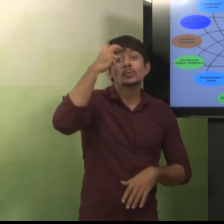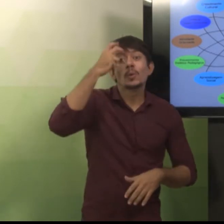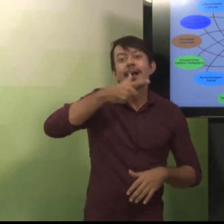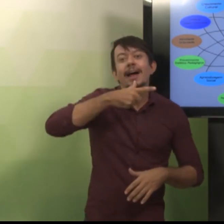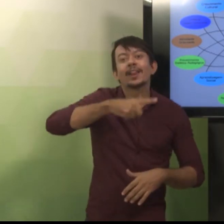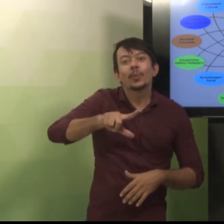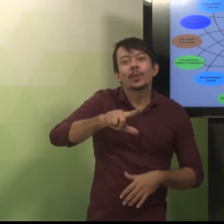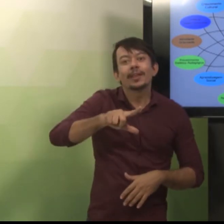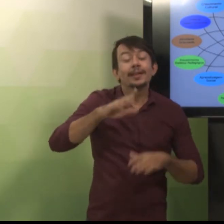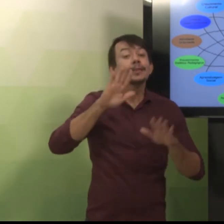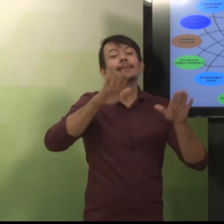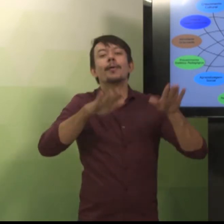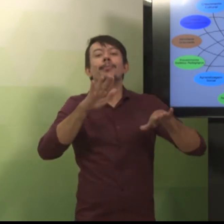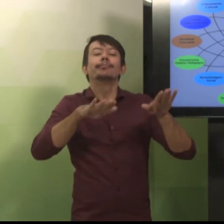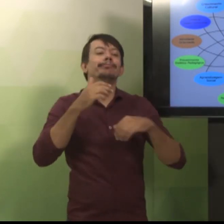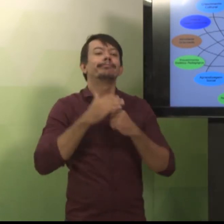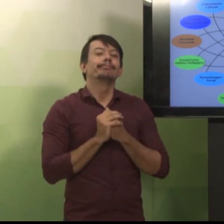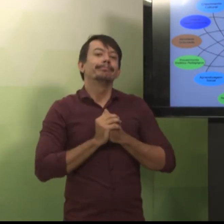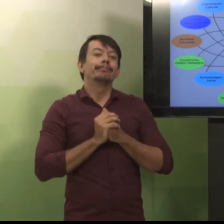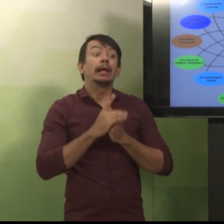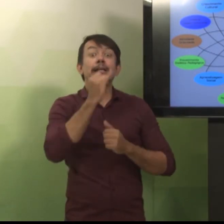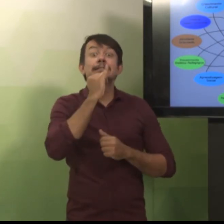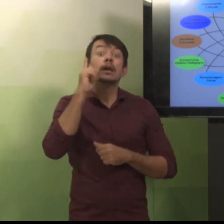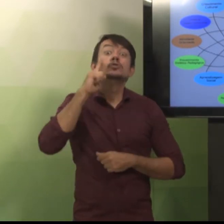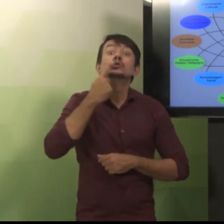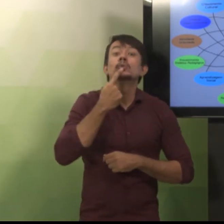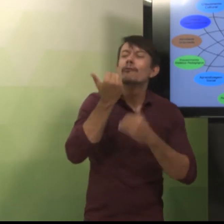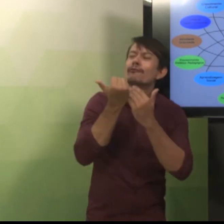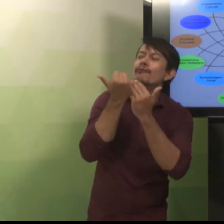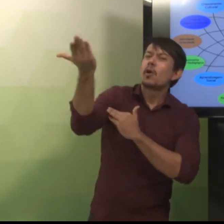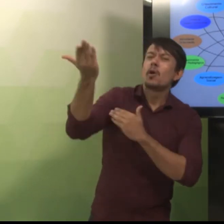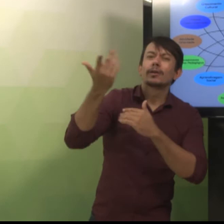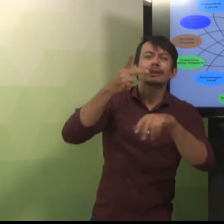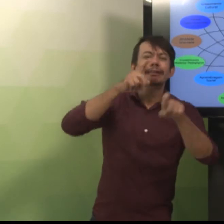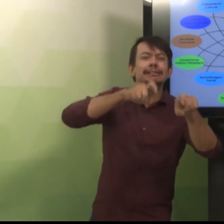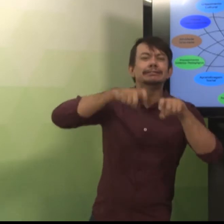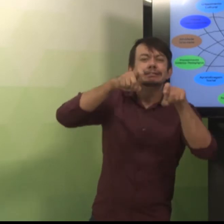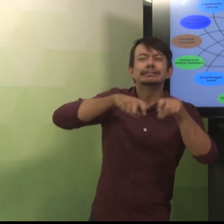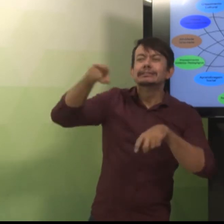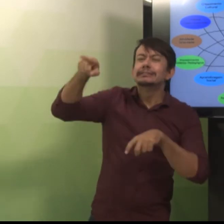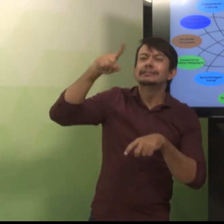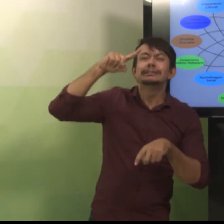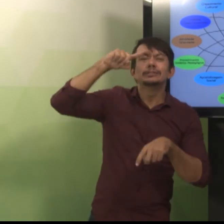iguais? Não, temos a mesma língua, mas, por exemplo, há surdos que vêm da zona rural